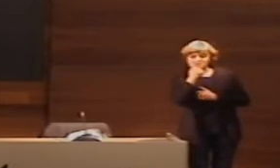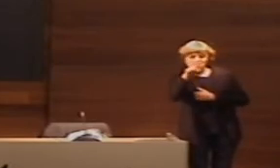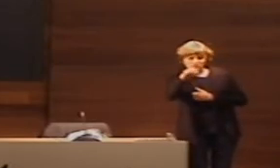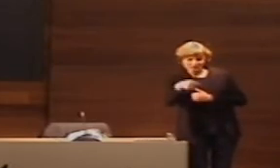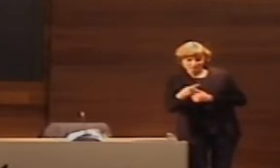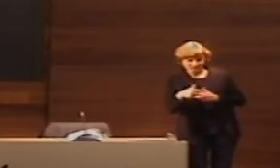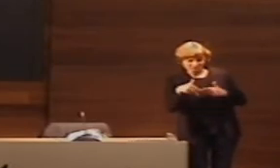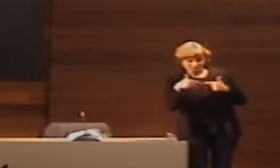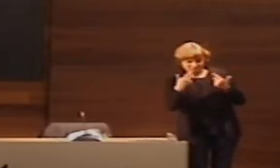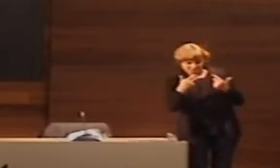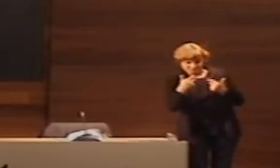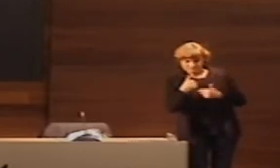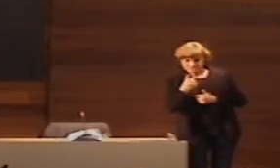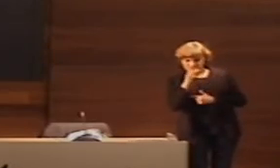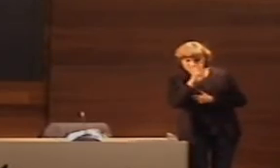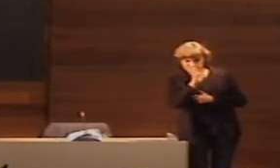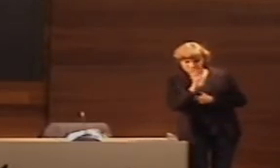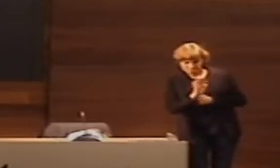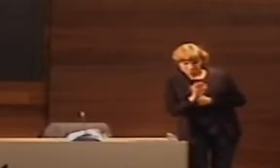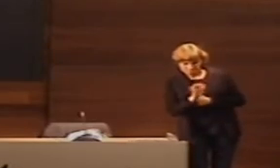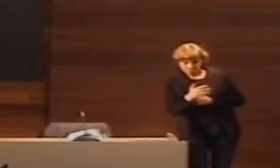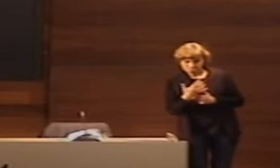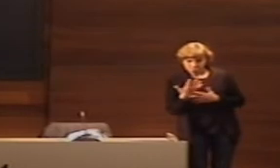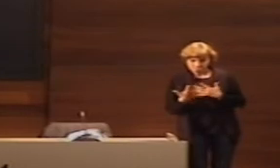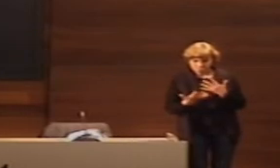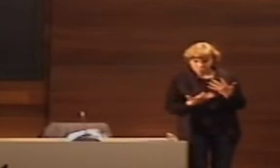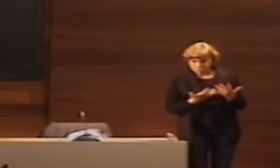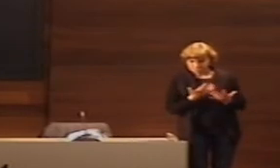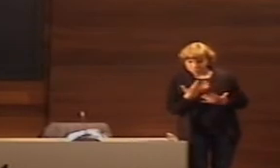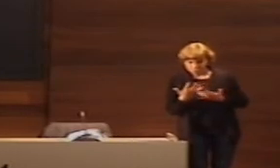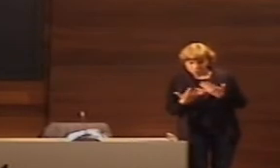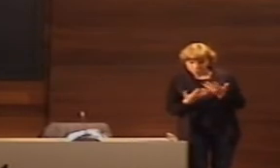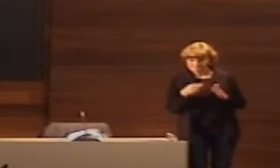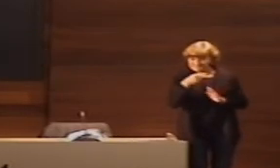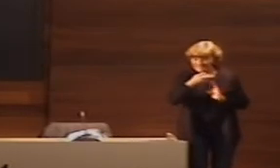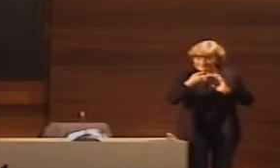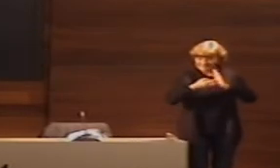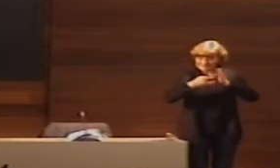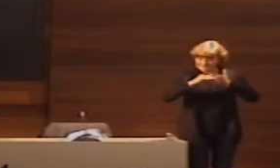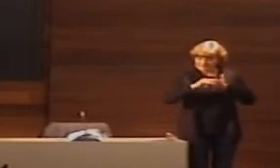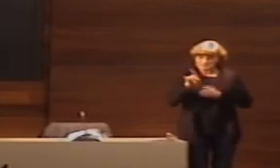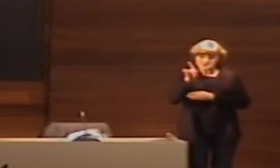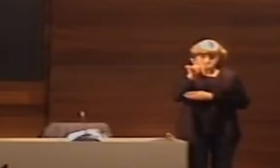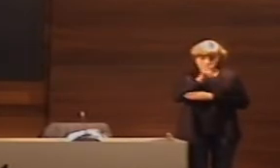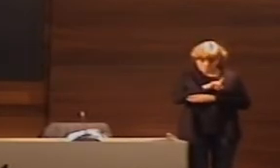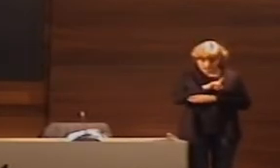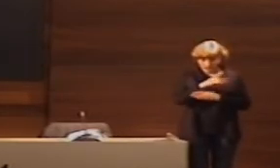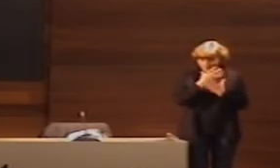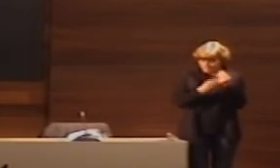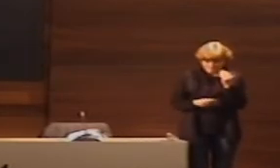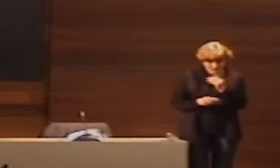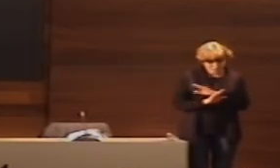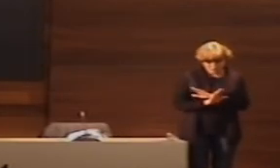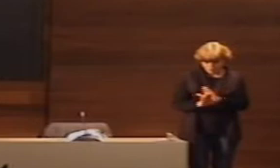de tetrabric o envases mixtos, ¿no? Y esto es un sistema que está mal concebido